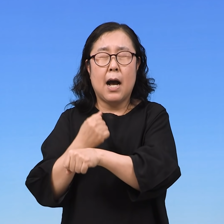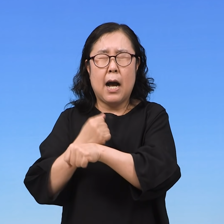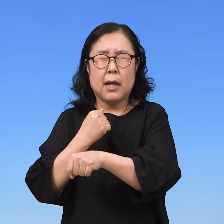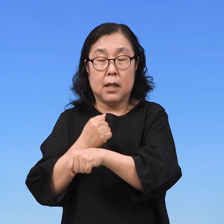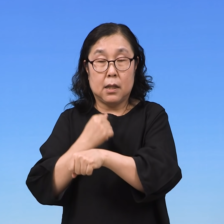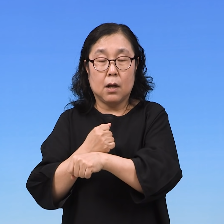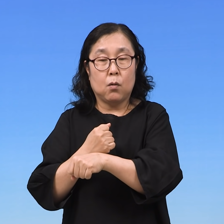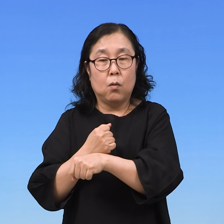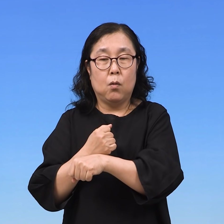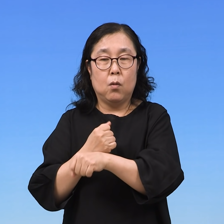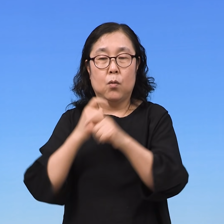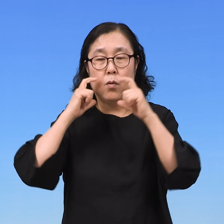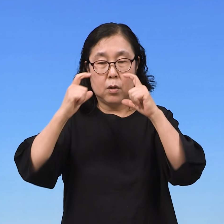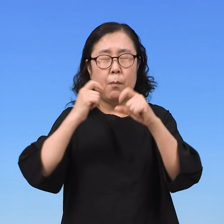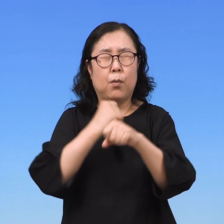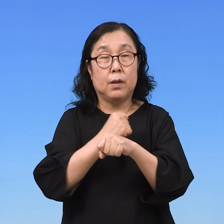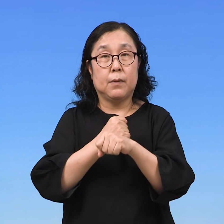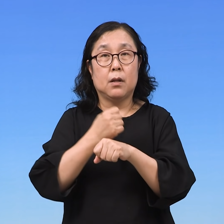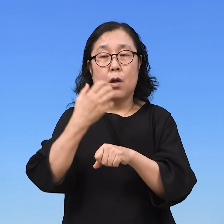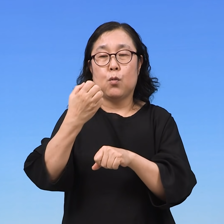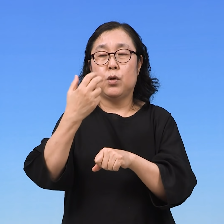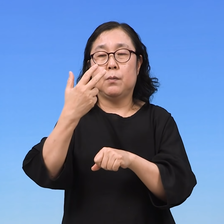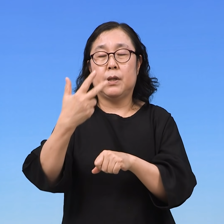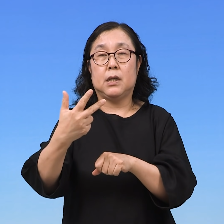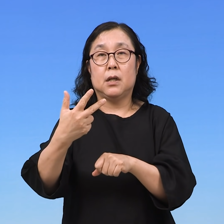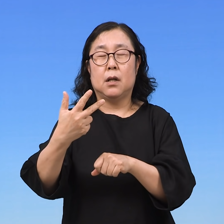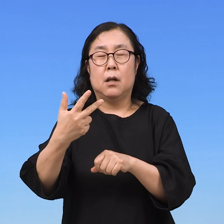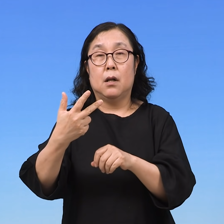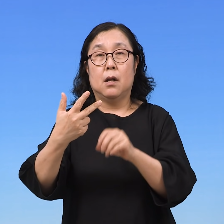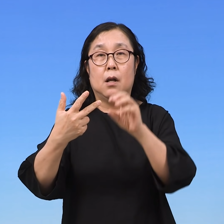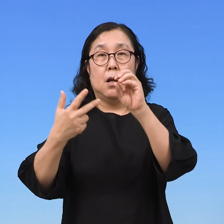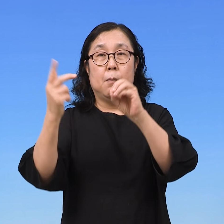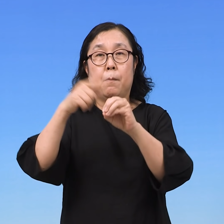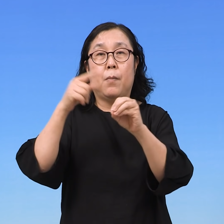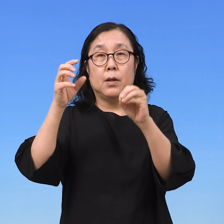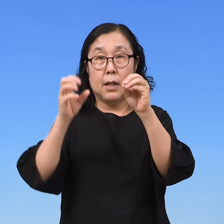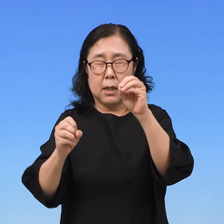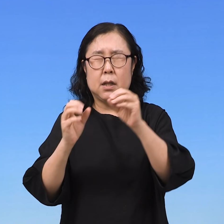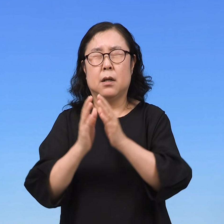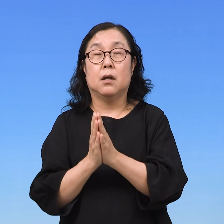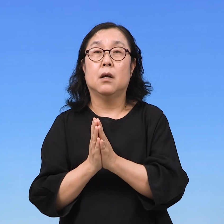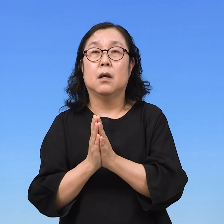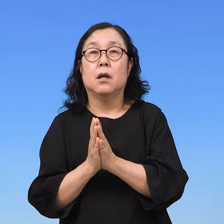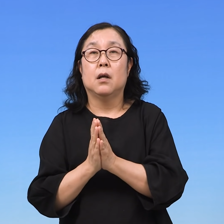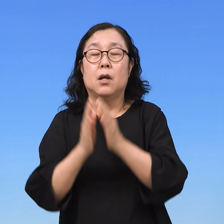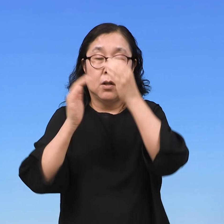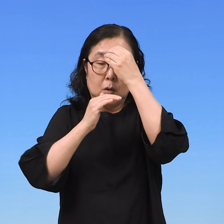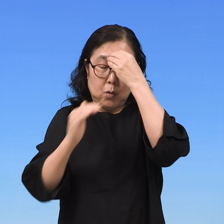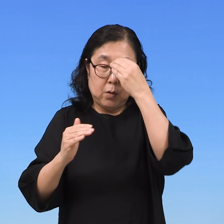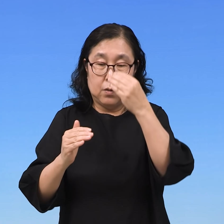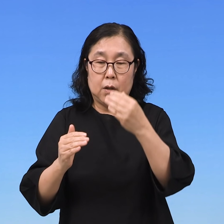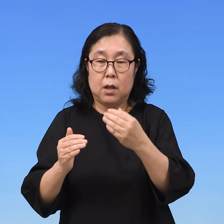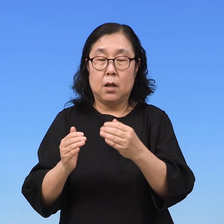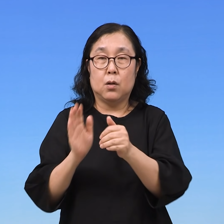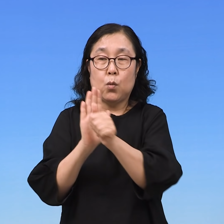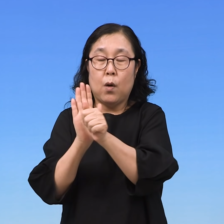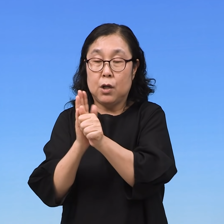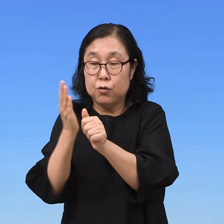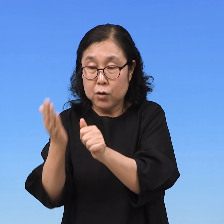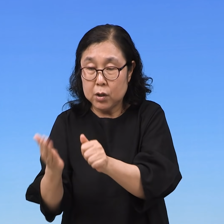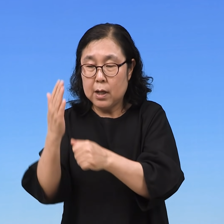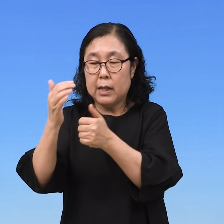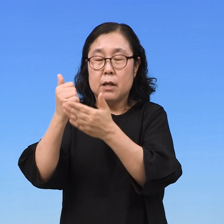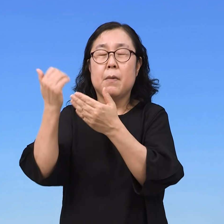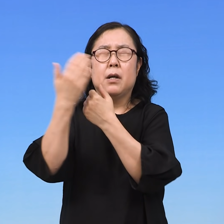쫓겨날 짓을 제가 한 것 같은데요, 97% 성도들이 거기에 힘을 모아주시는 건 하나님의 은혜예요,